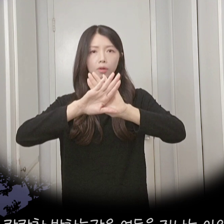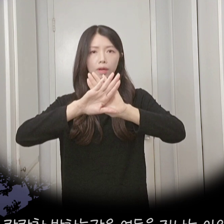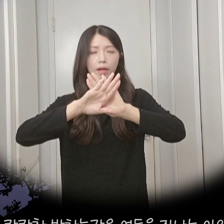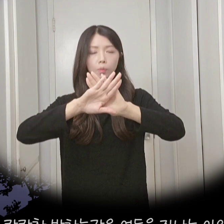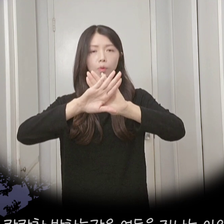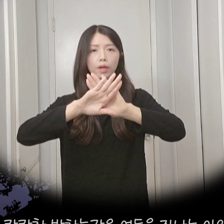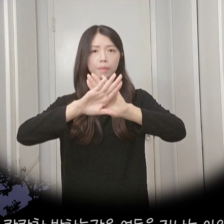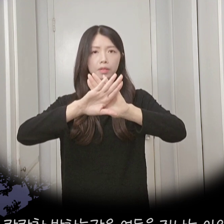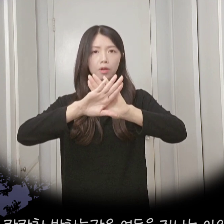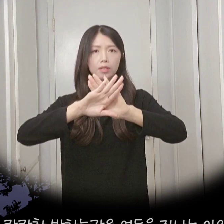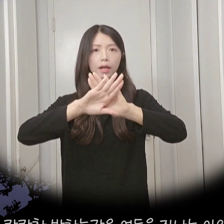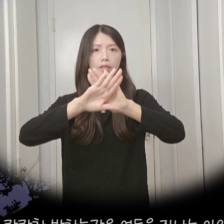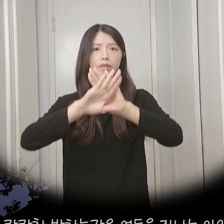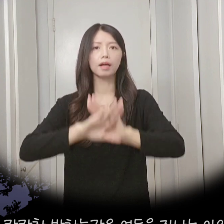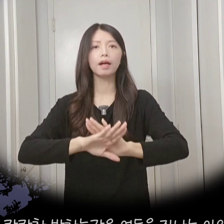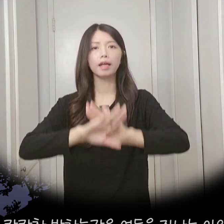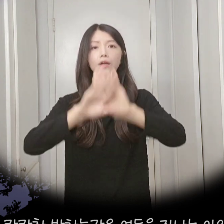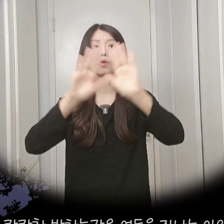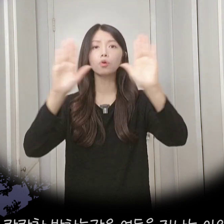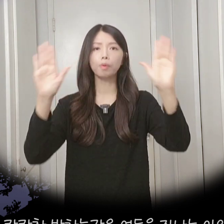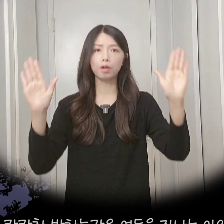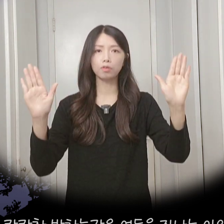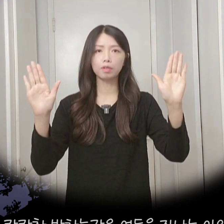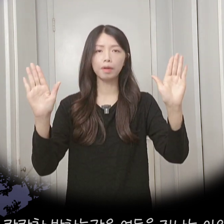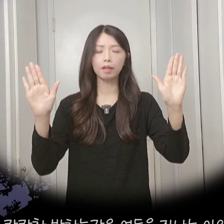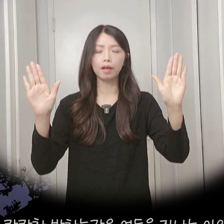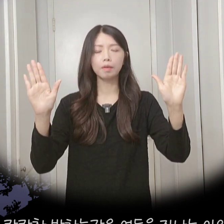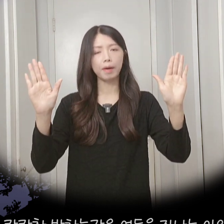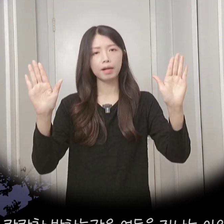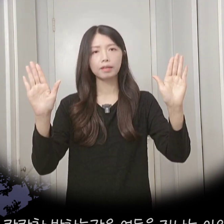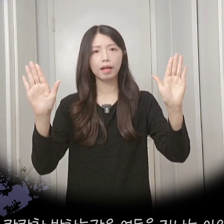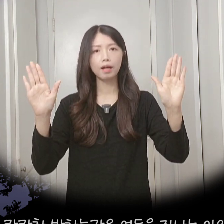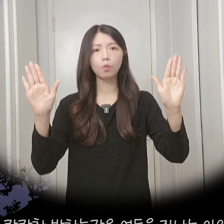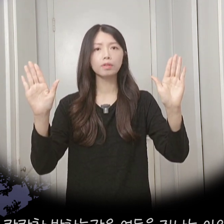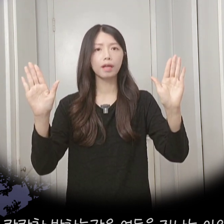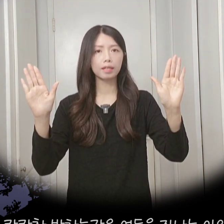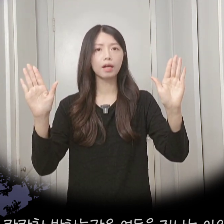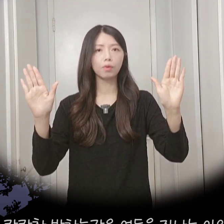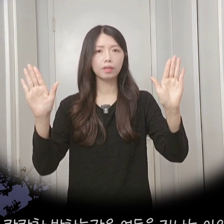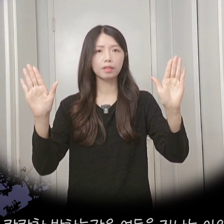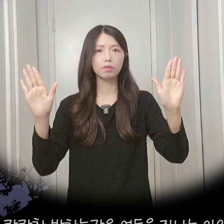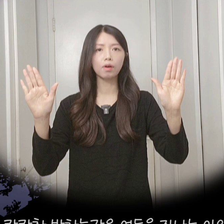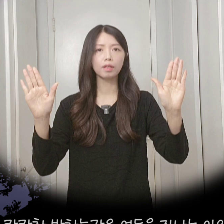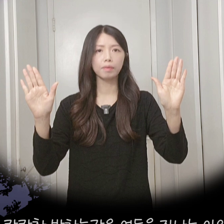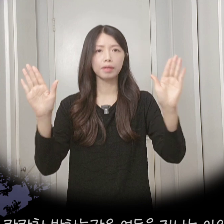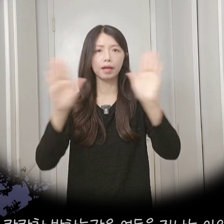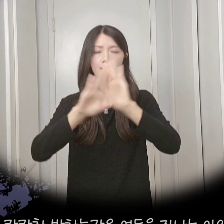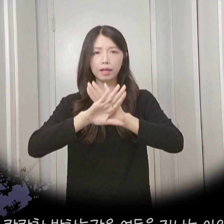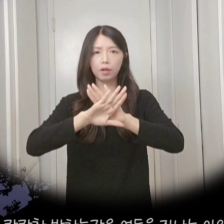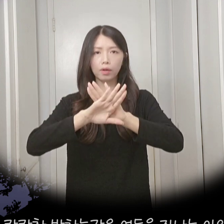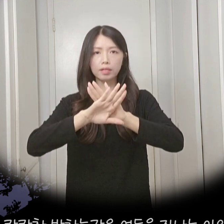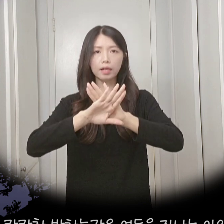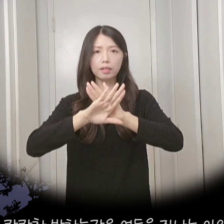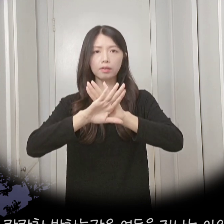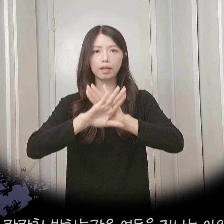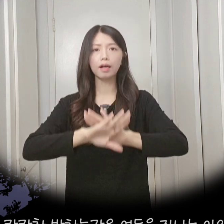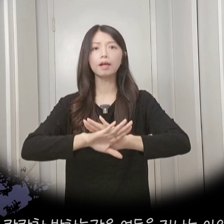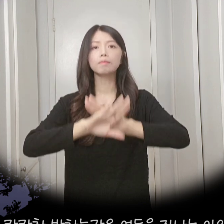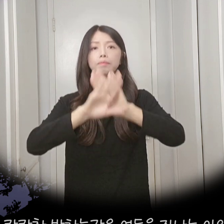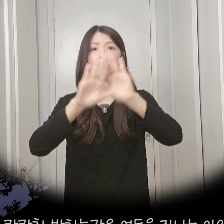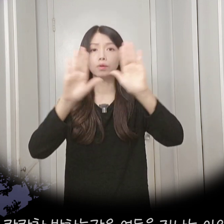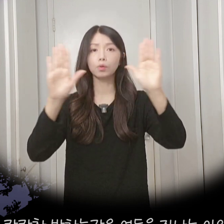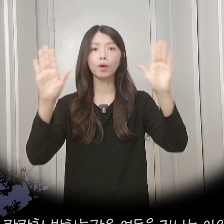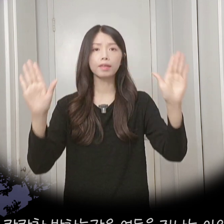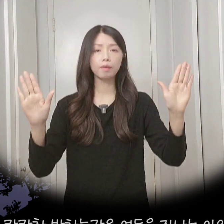처음에 이렇게 포개면서 시작하셨다가 양쪽으로 벌려주시면 밝다 혹은 낮이라고 한 뜻의 수어가 됩니다. 이렇게